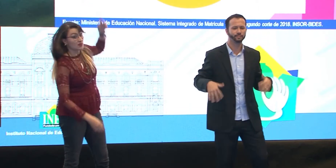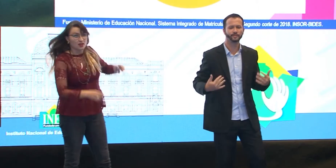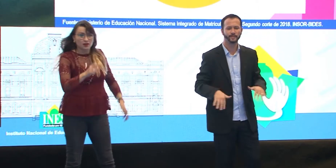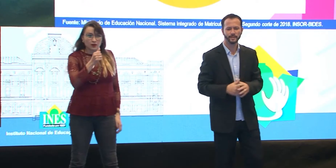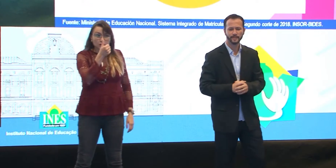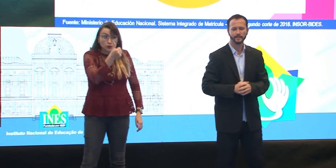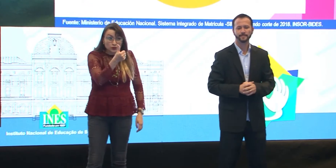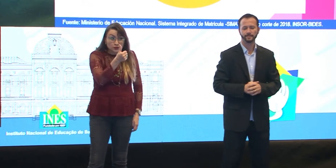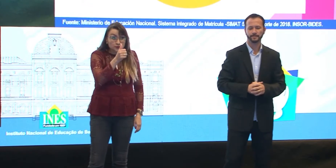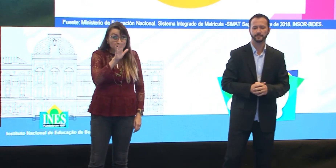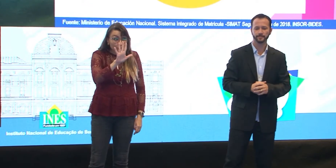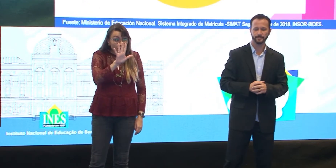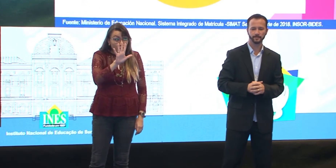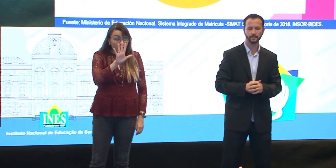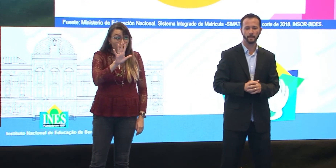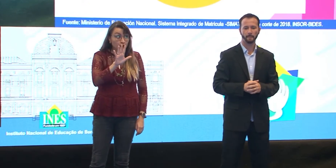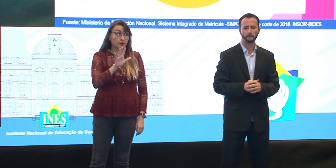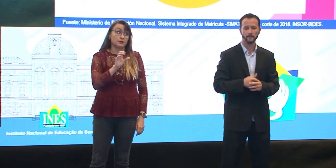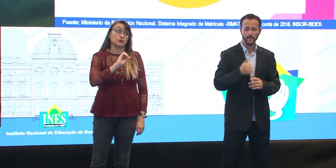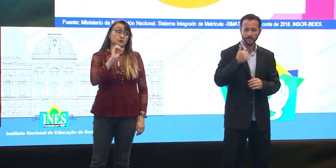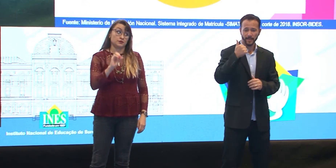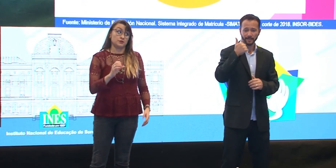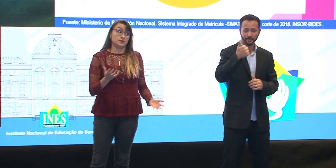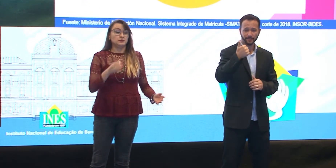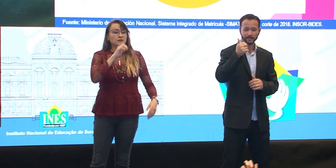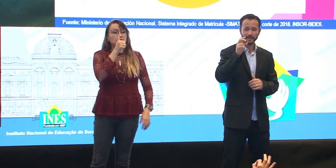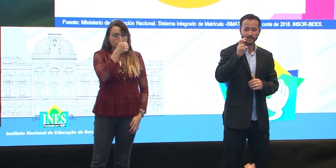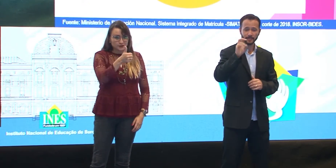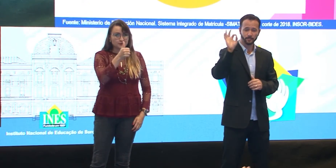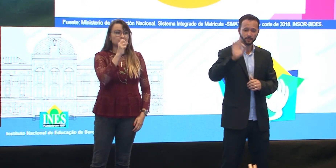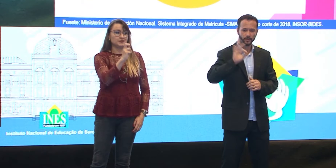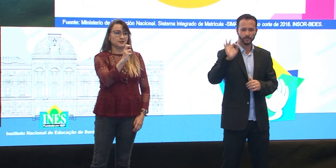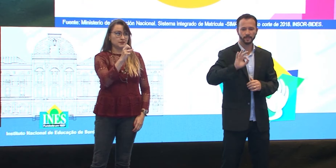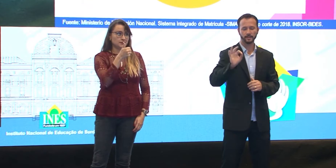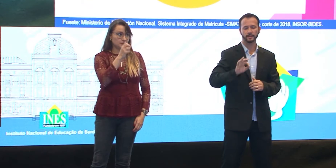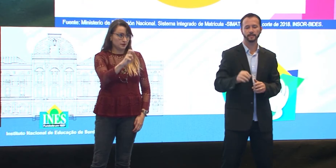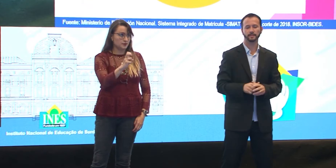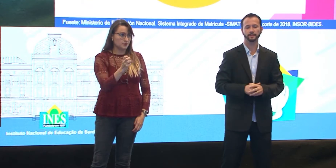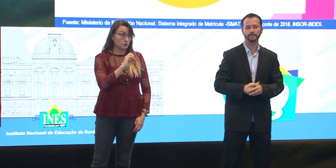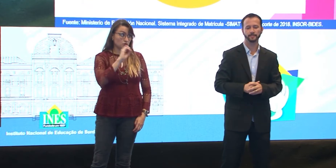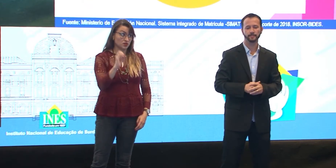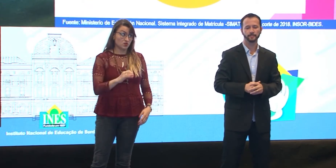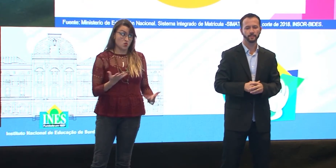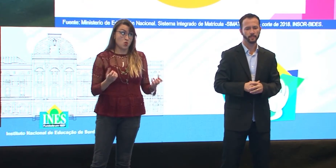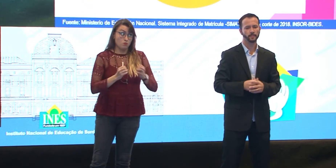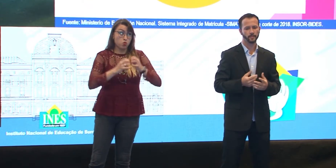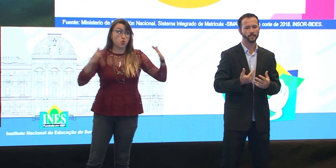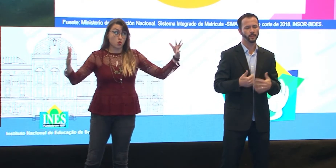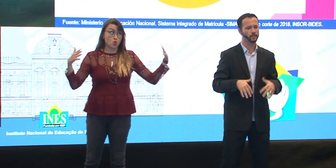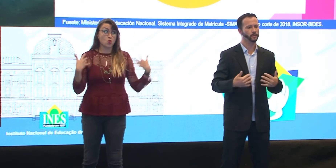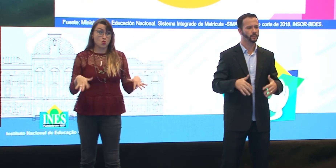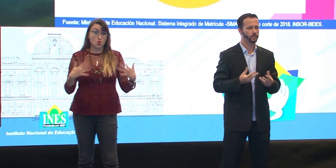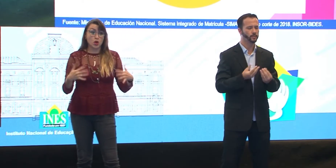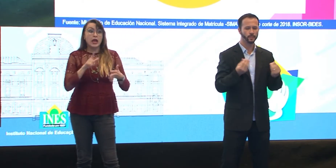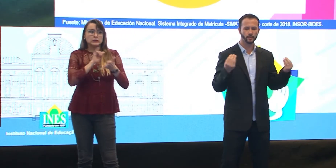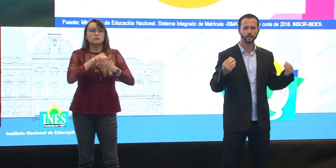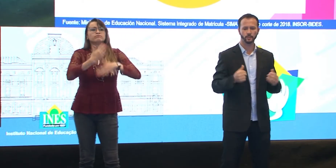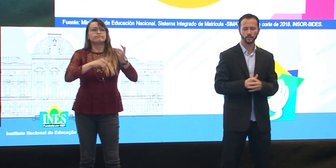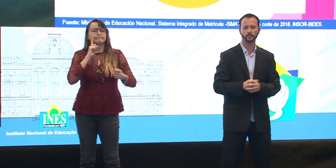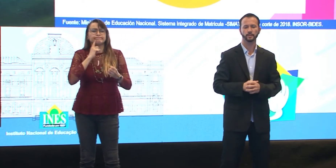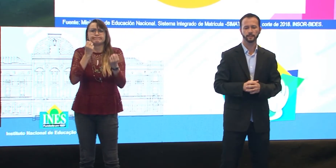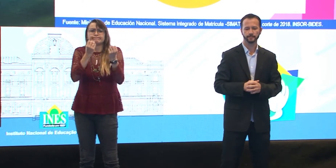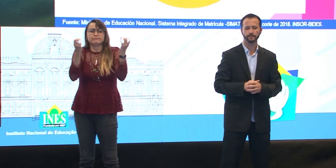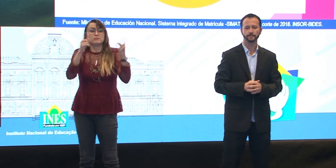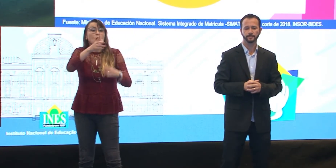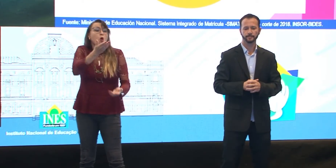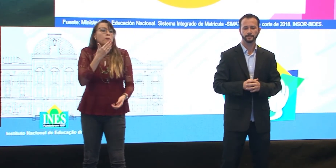importante, a gente tem bastante gente, a gente tem uma porcentagem alta, 15% dos alunos do sistema